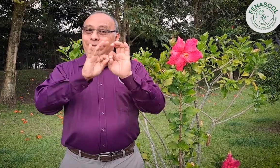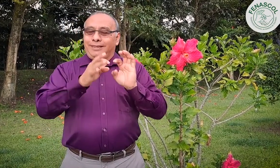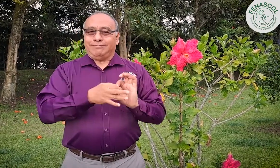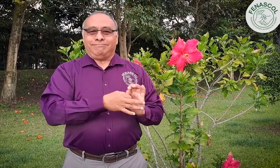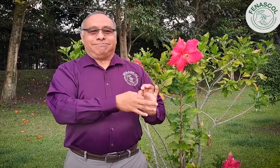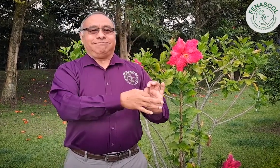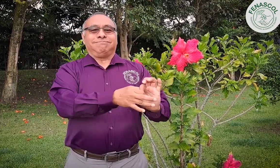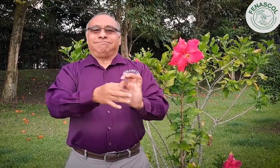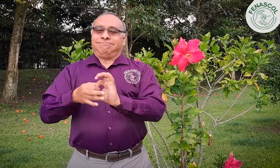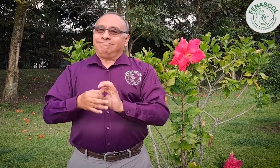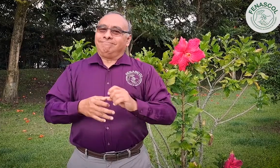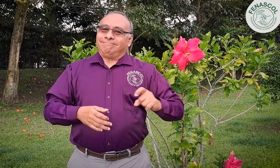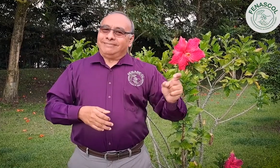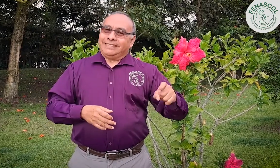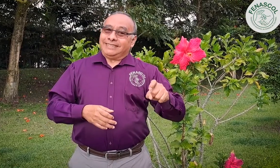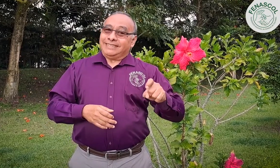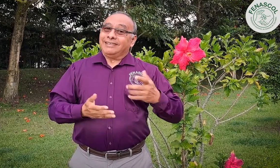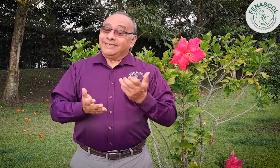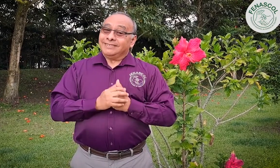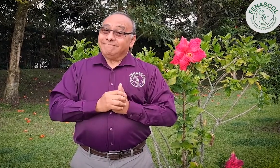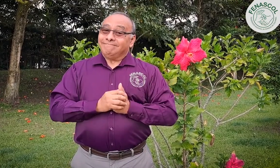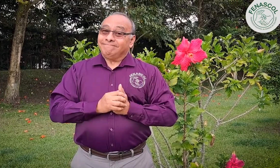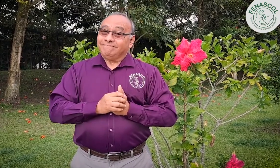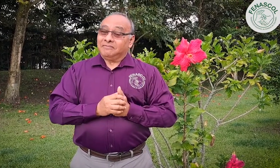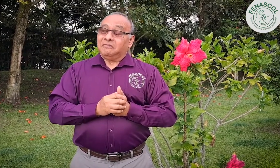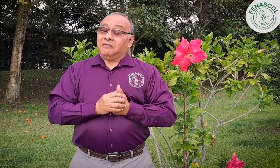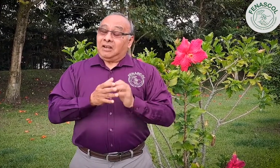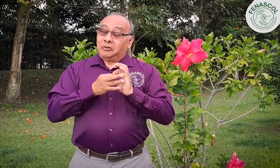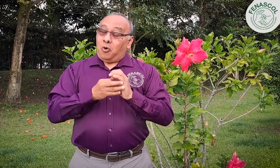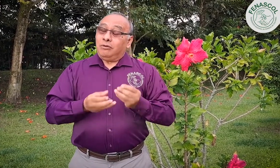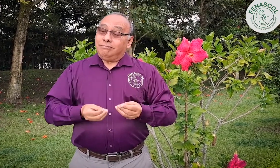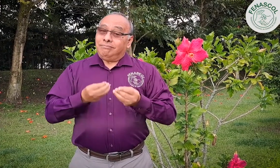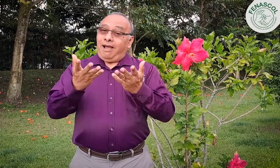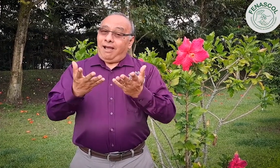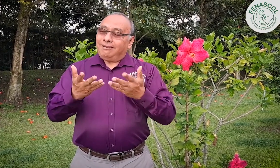que es algo fundamental. Les queremos decir...